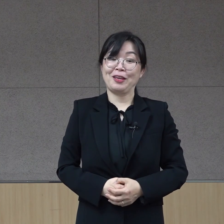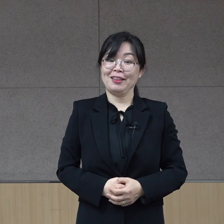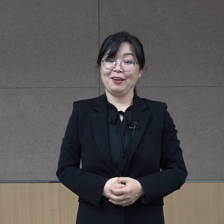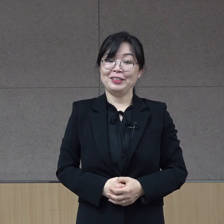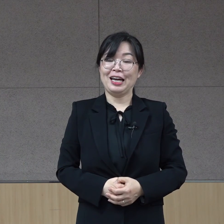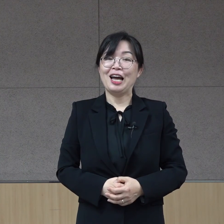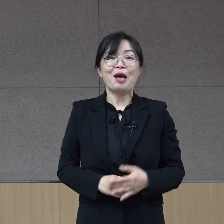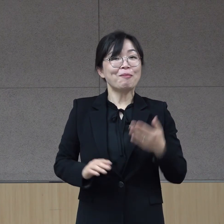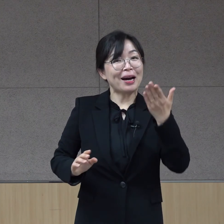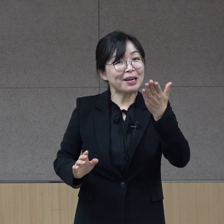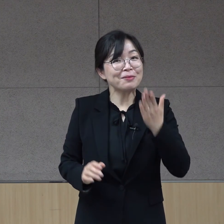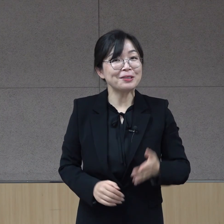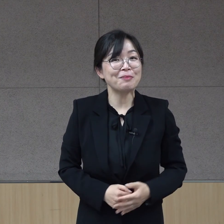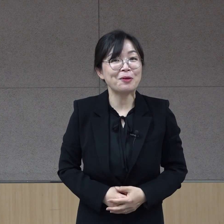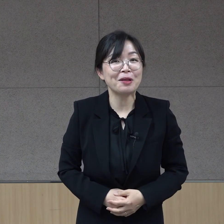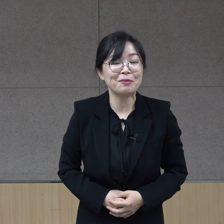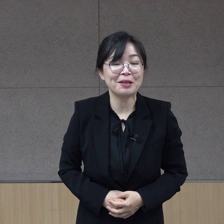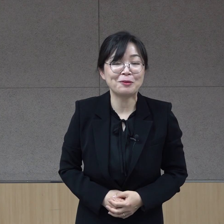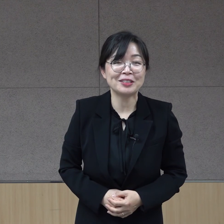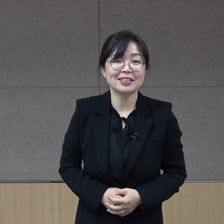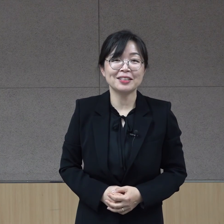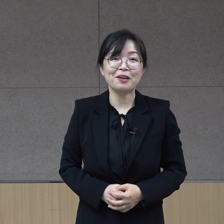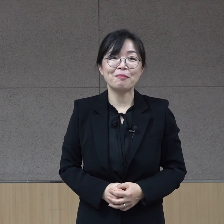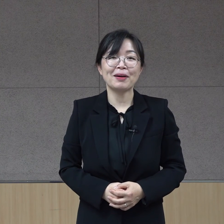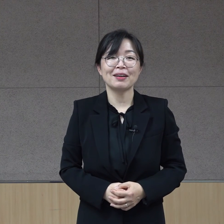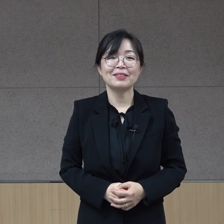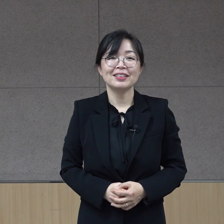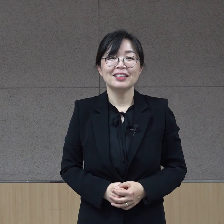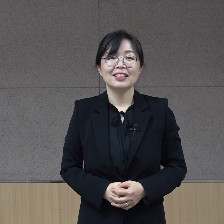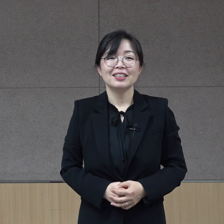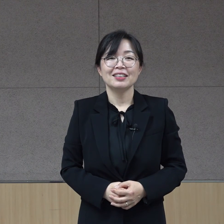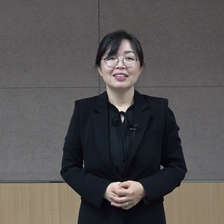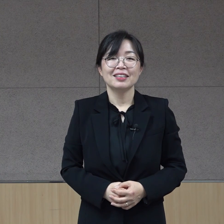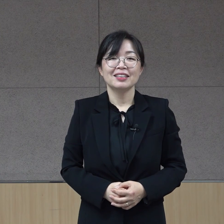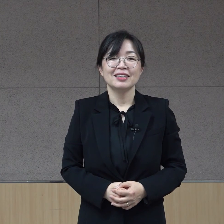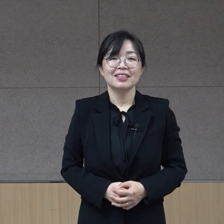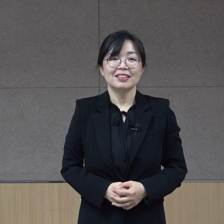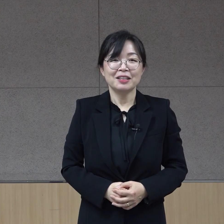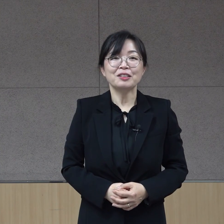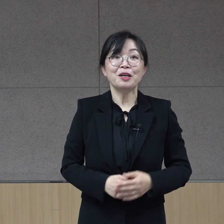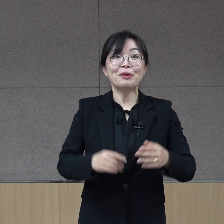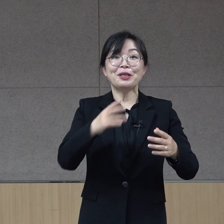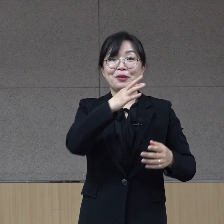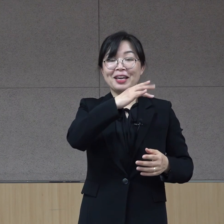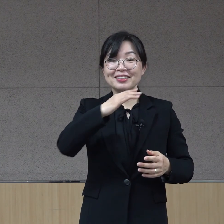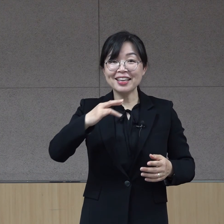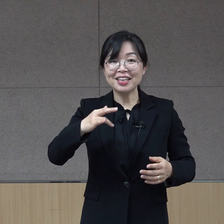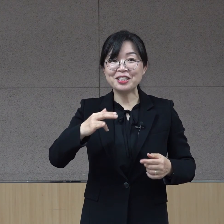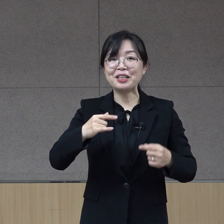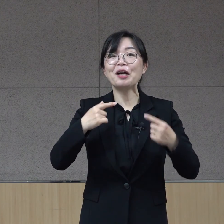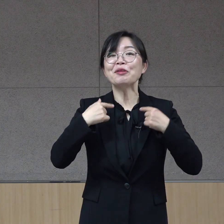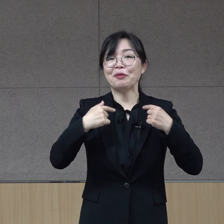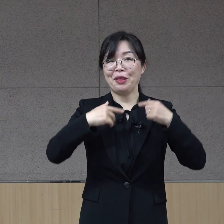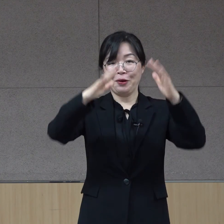좋겠네요. 자, 바람 선생님 표현 한번 해보시겠어요? 바람. 네, 이제 맞아요. 이렇게 하는데 이게 내한테 온대요.